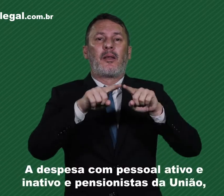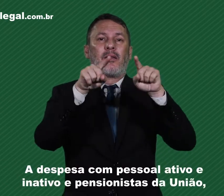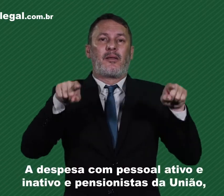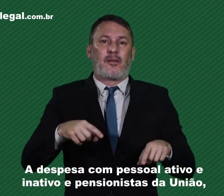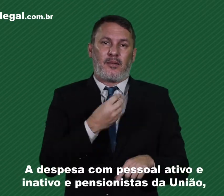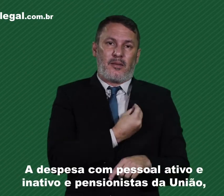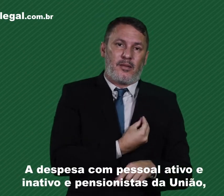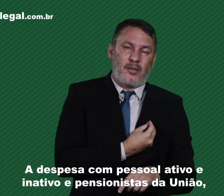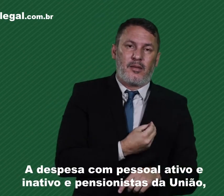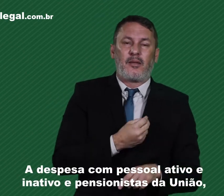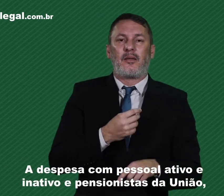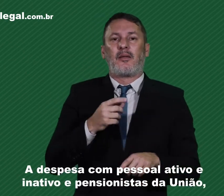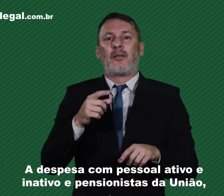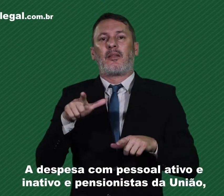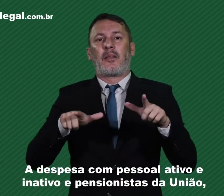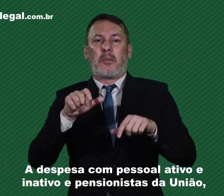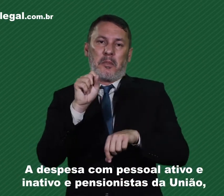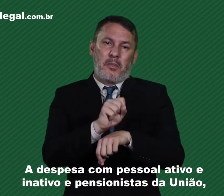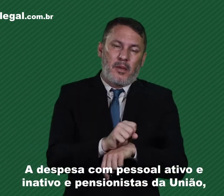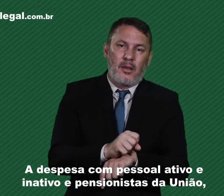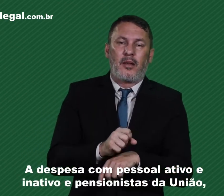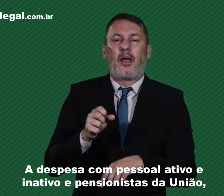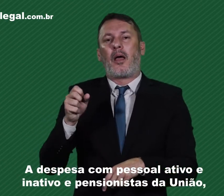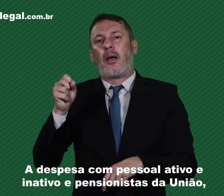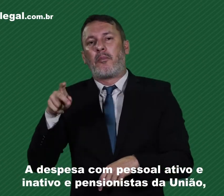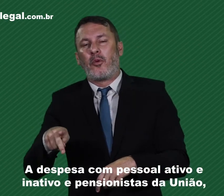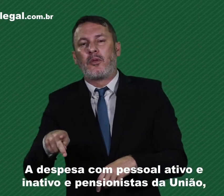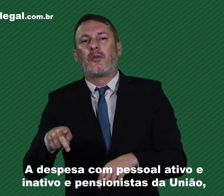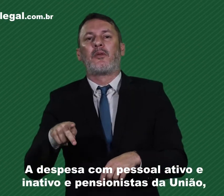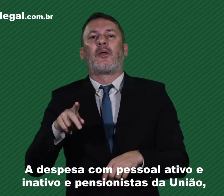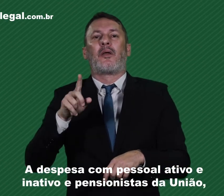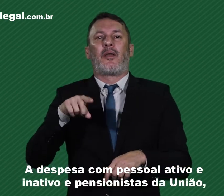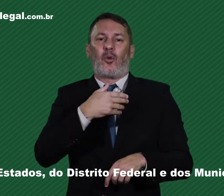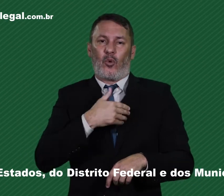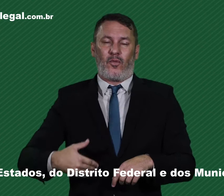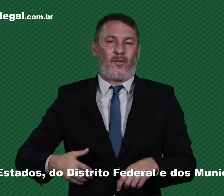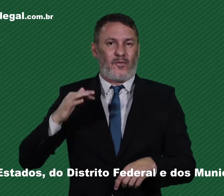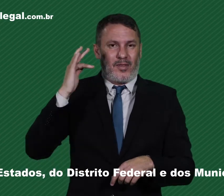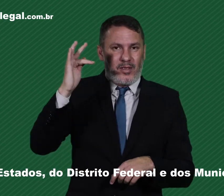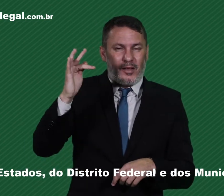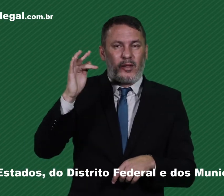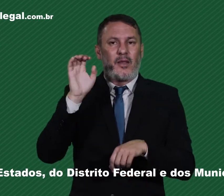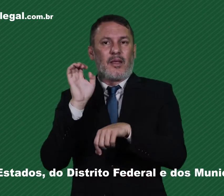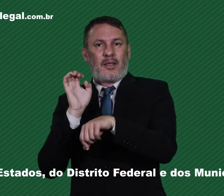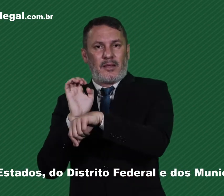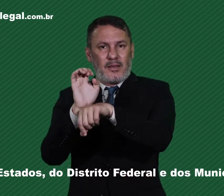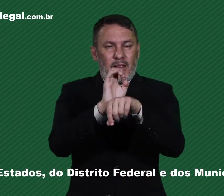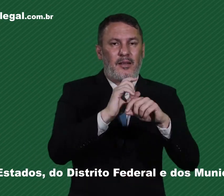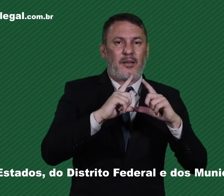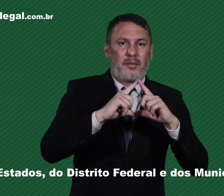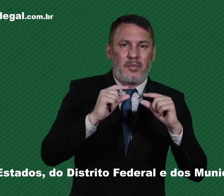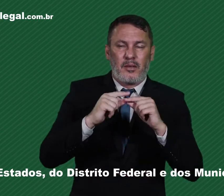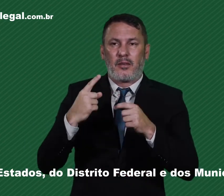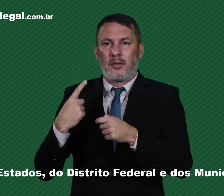despesa com pessoal ativo e inativo e pensionistas da União dos Estados do Distrito Federal e dos Municípios